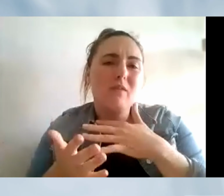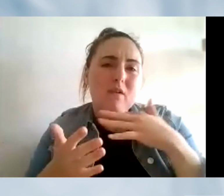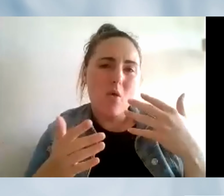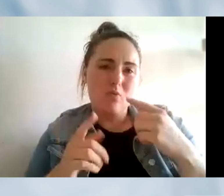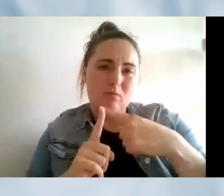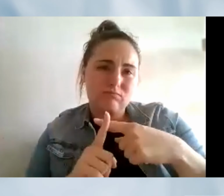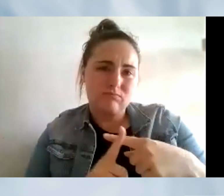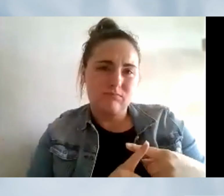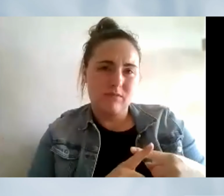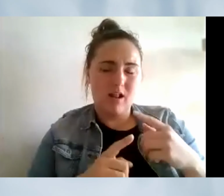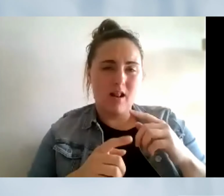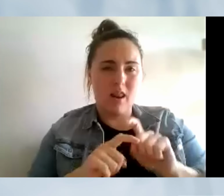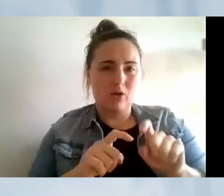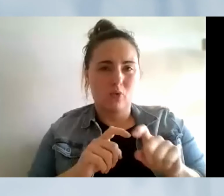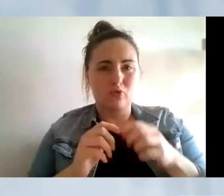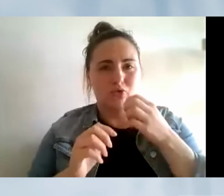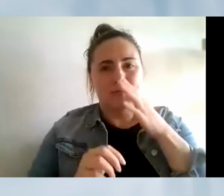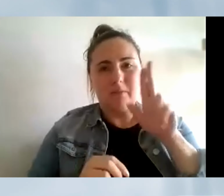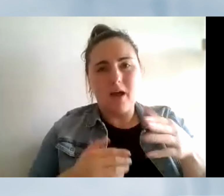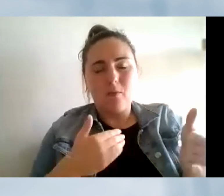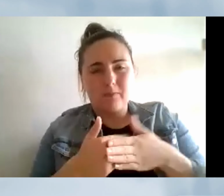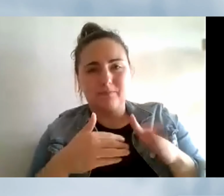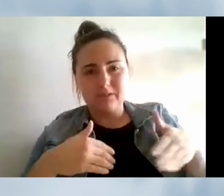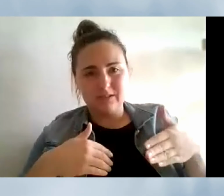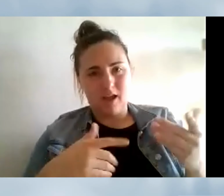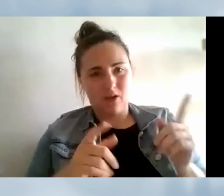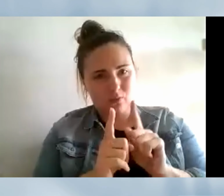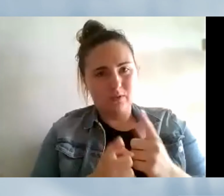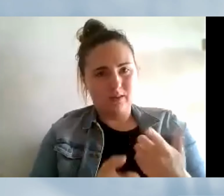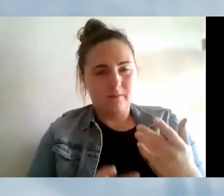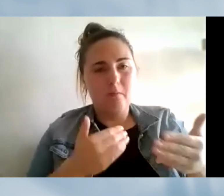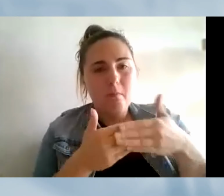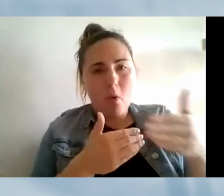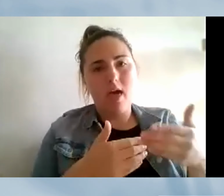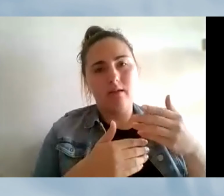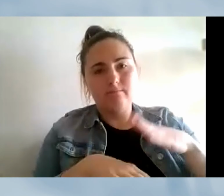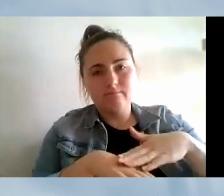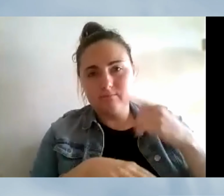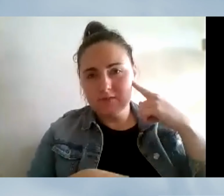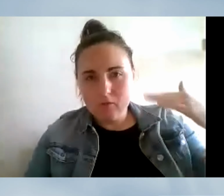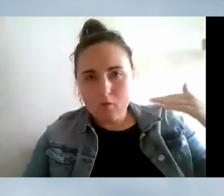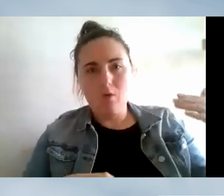na drugačen način pokazal točno kateri. Tako da je veliko plusov, če imaš ob sebi